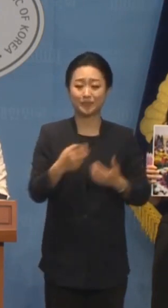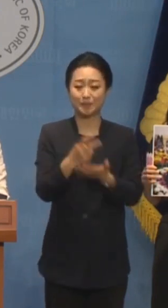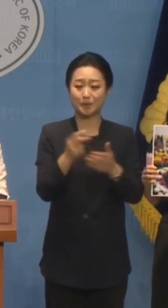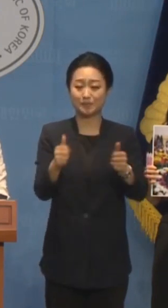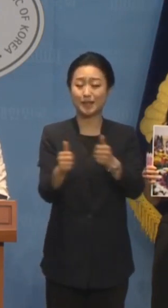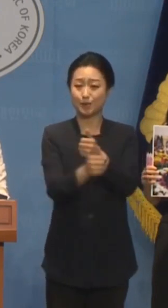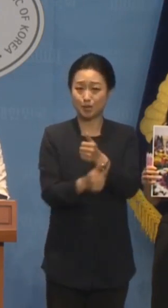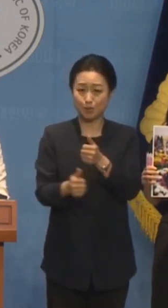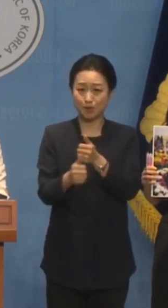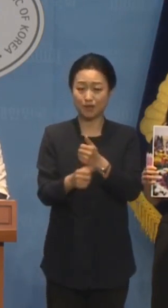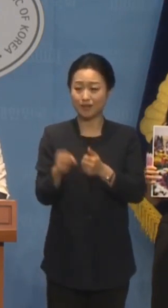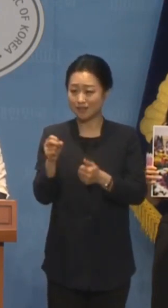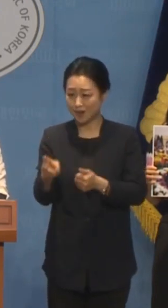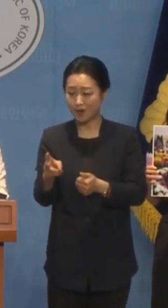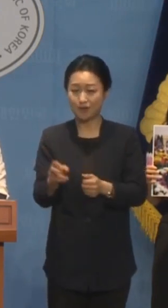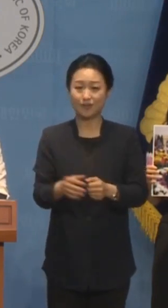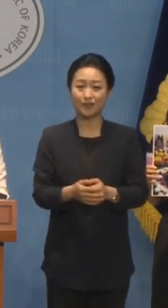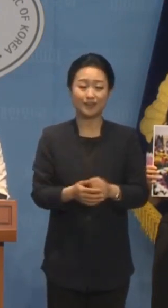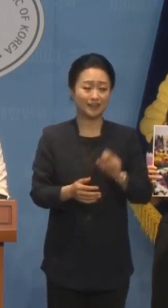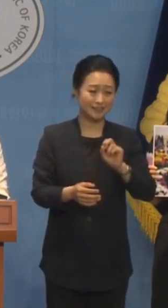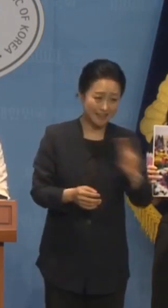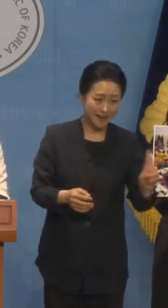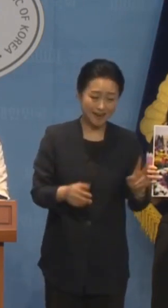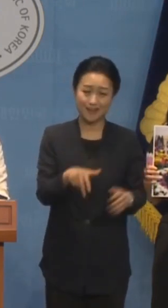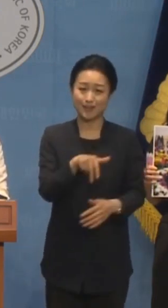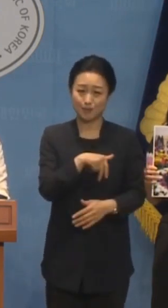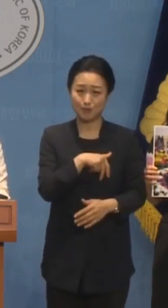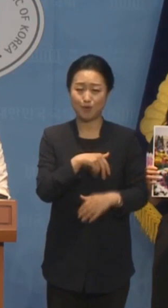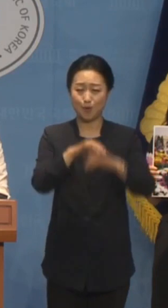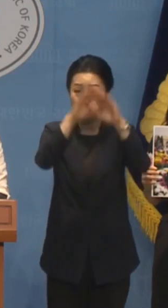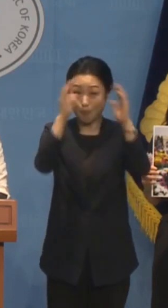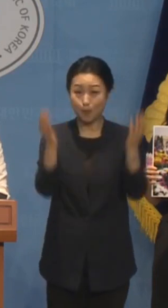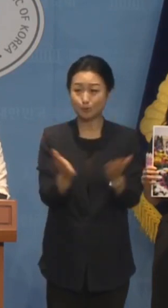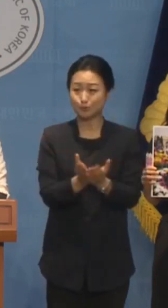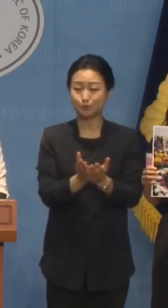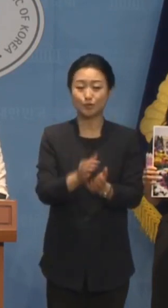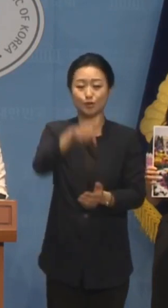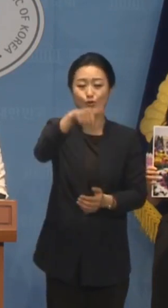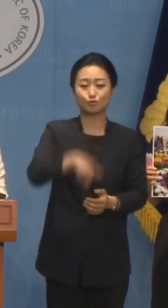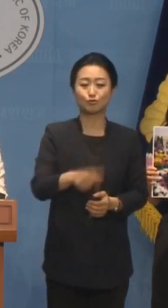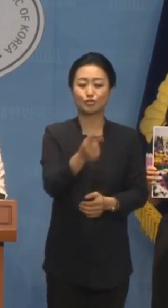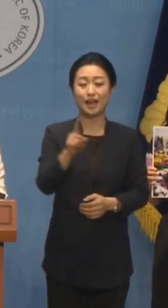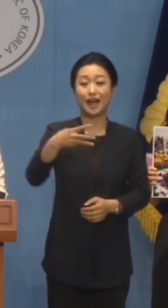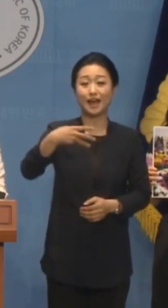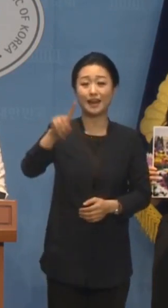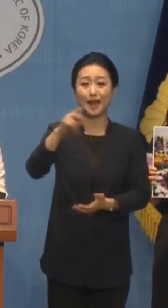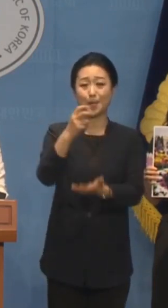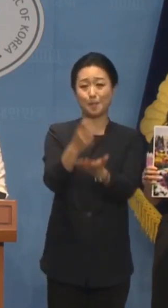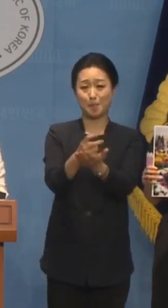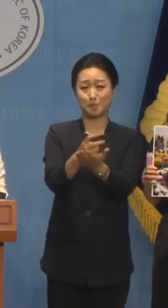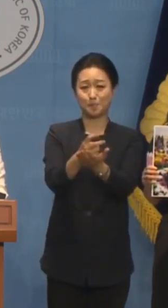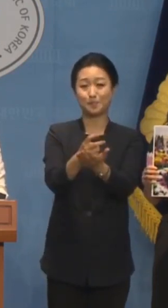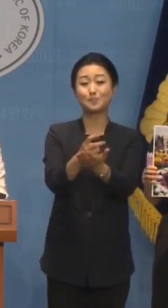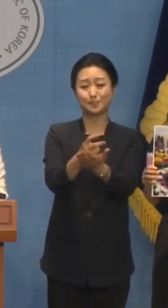법사위의 여당 의원도, 법사위의 야당 의원도 오늘은 구하라법만